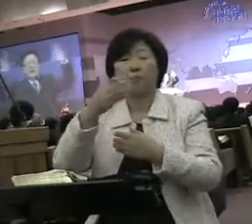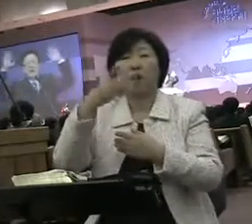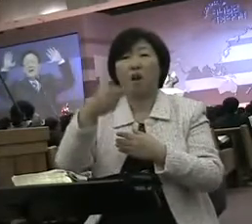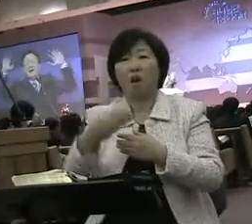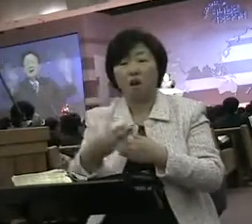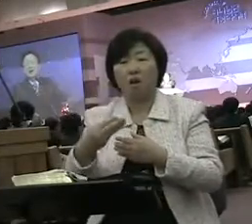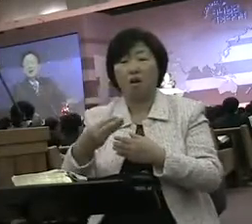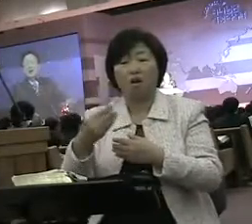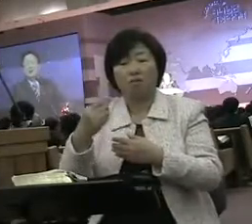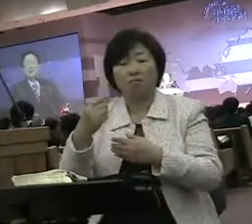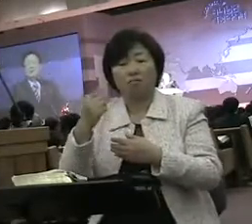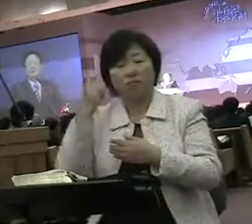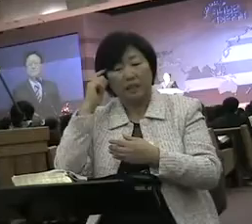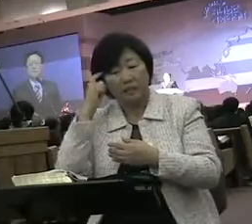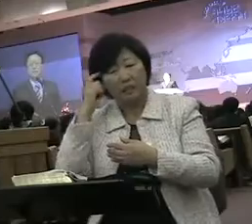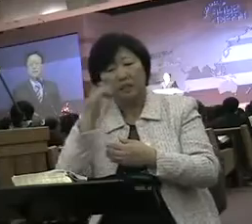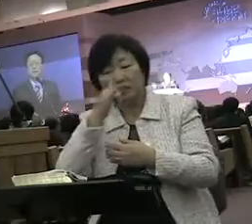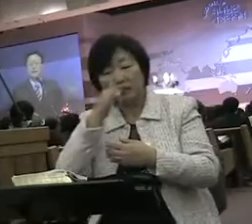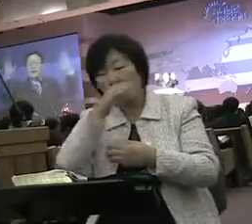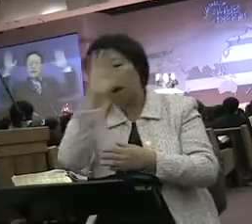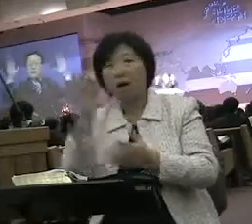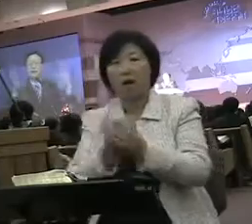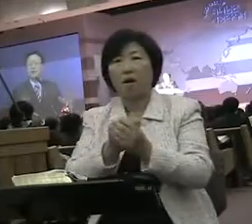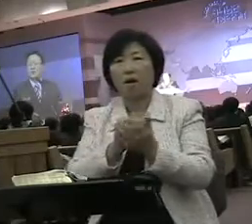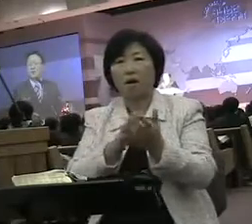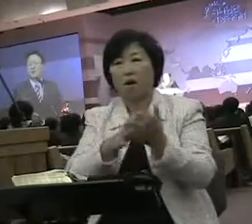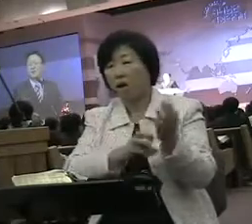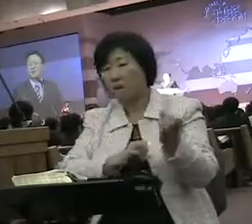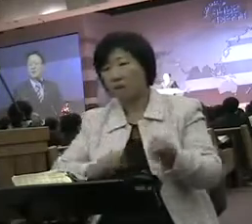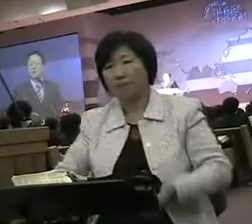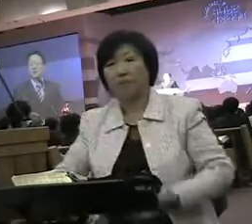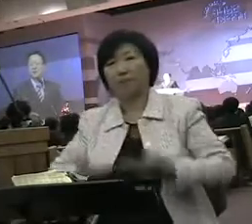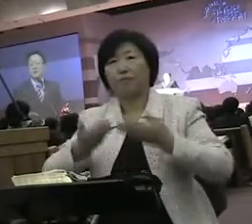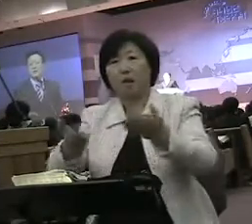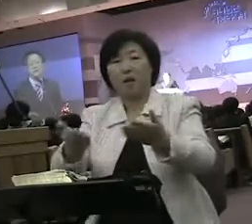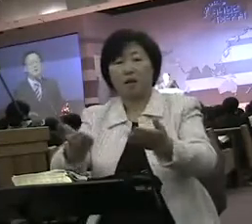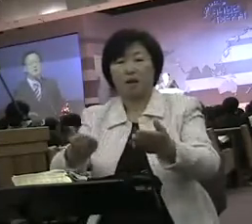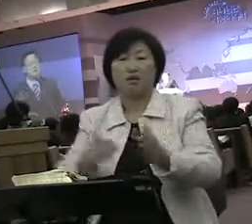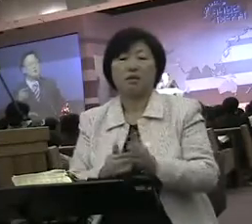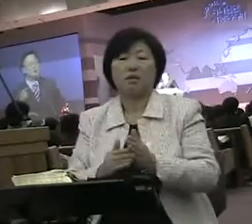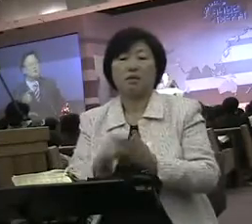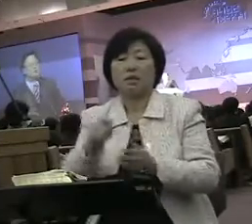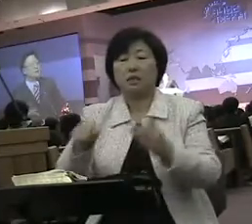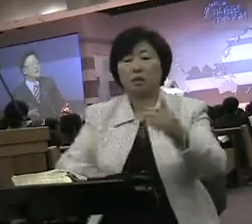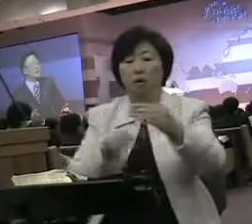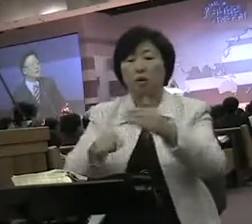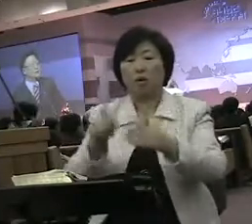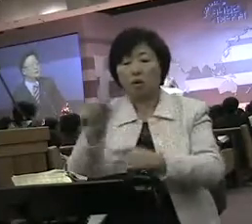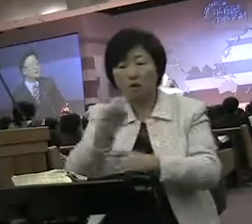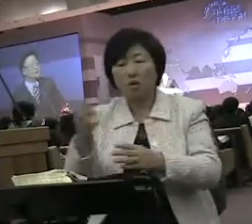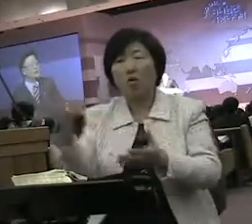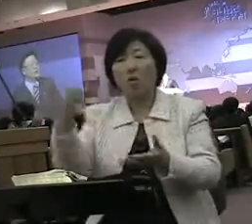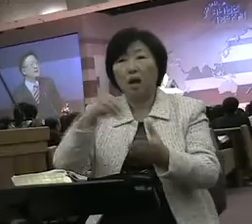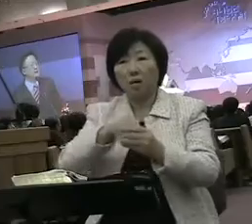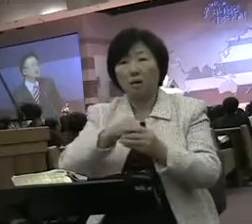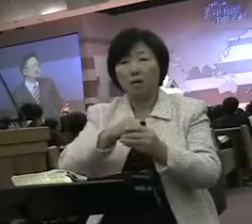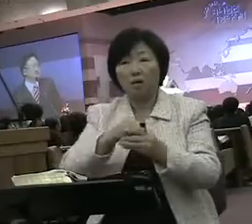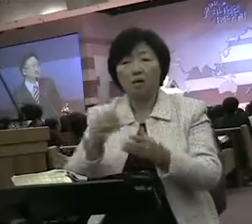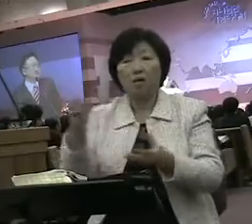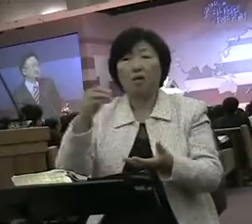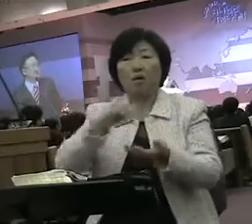있습니다. 다 내어버리고, 다 내려놓고, 그 속에 무엇이 담겨야 됩니까?